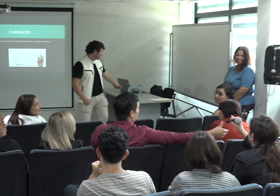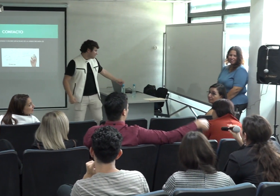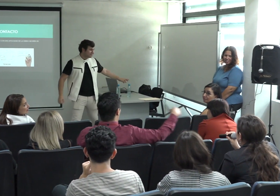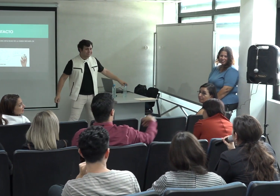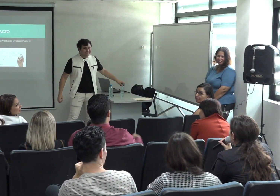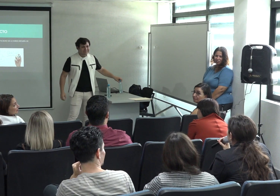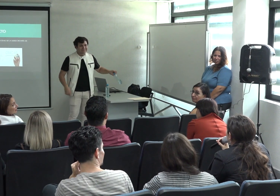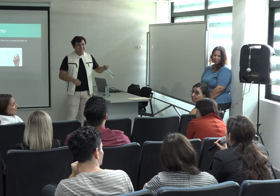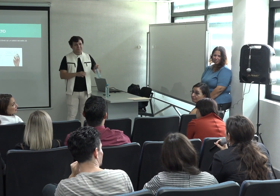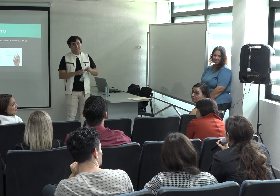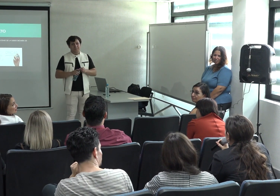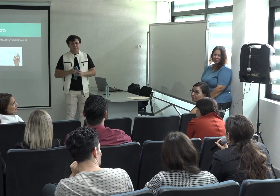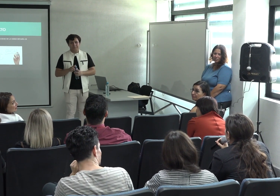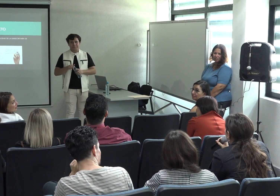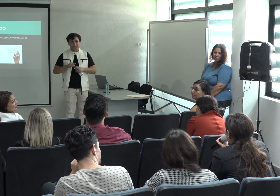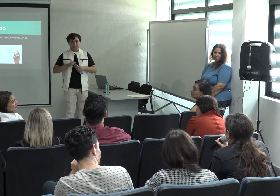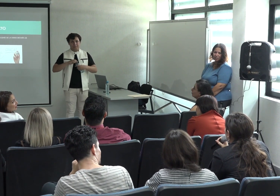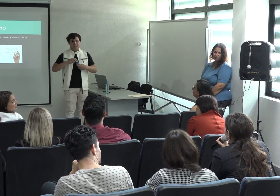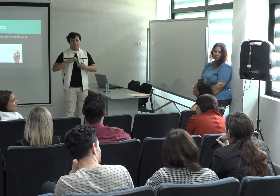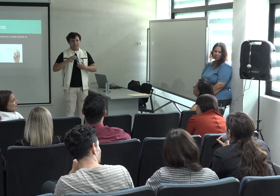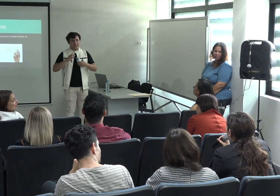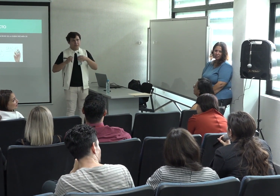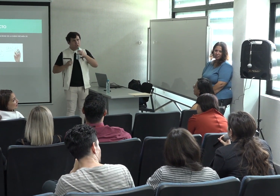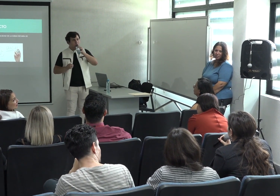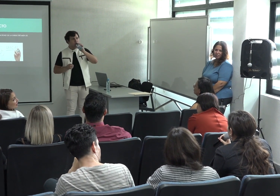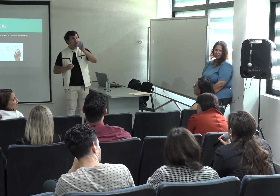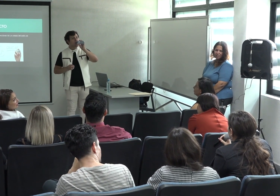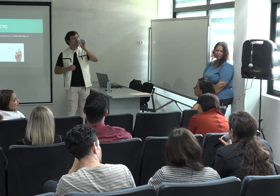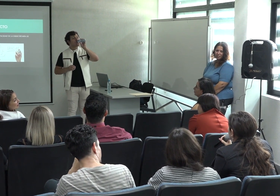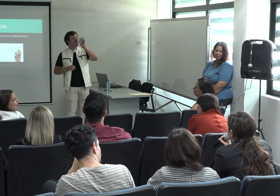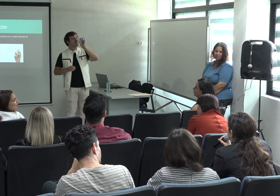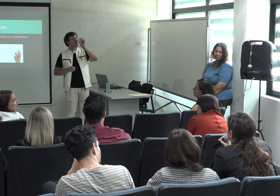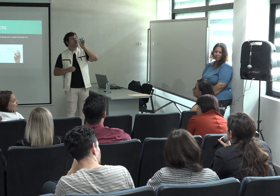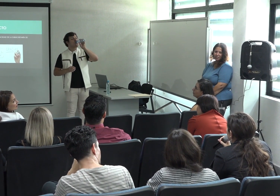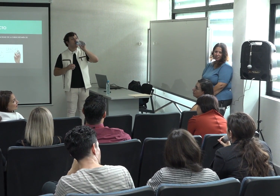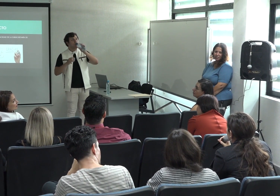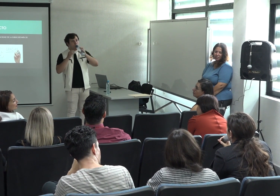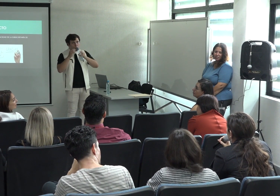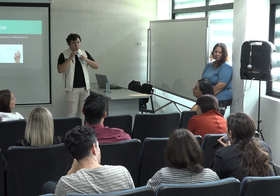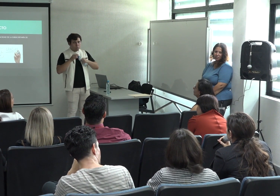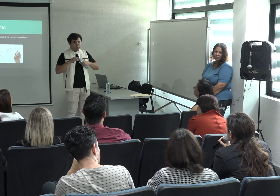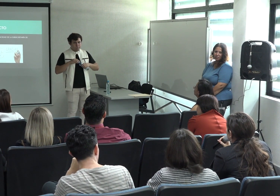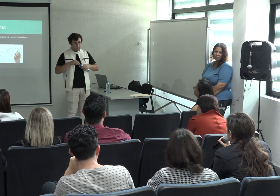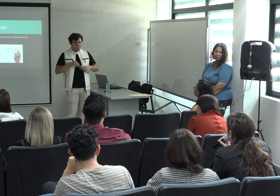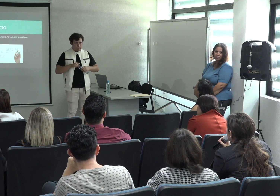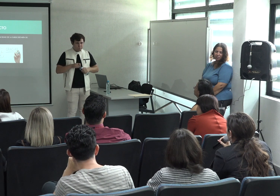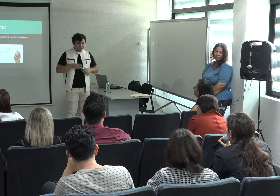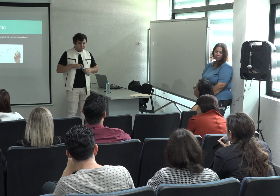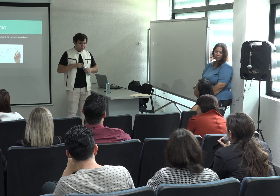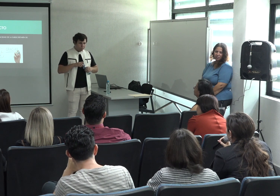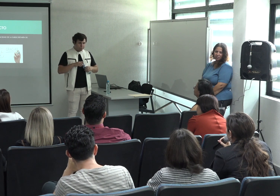¿Hay alguna dependencia de gobierno que otorgue clases de lengua de señas mexicana gratuita?